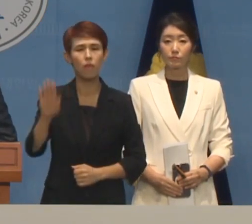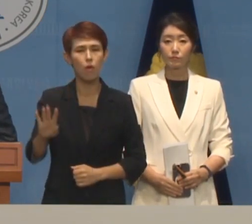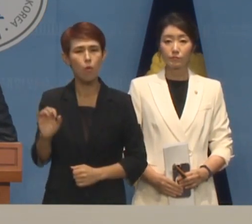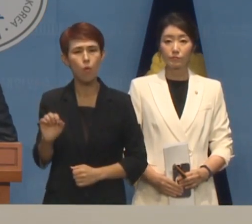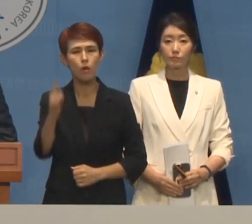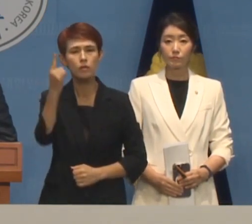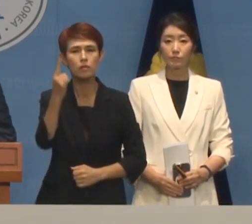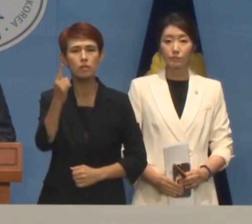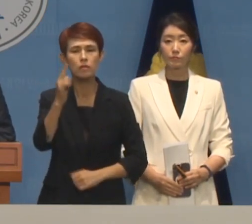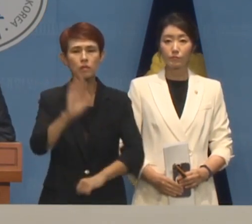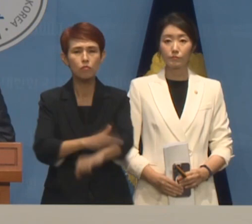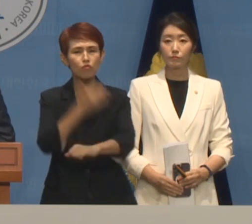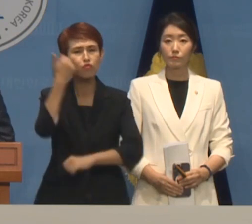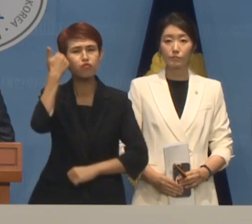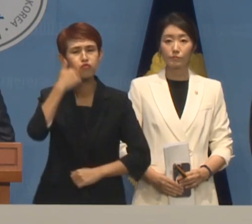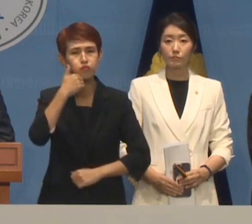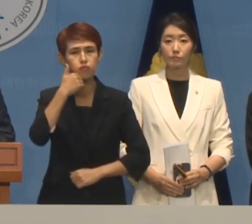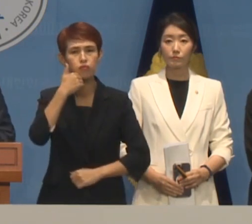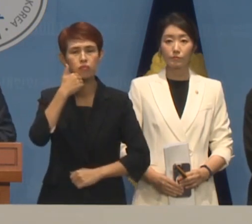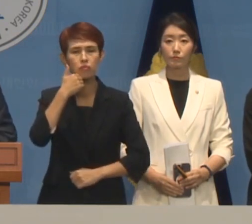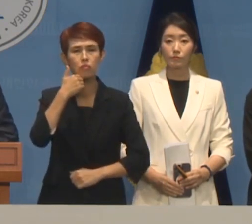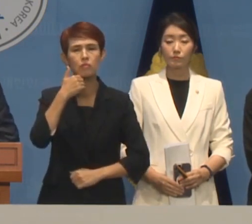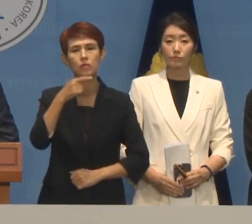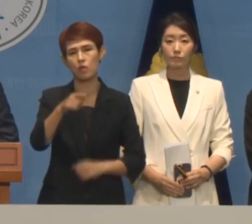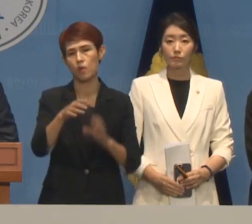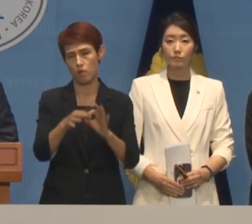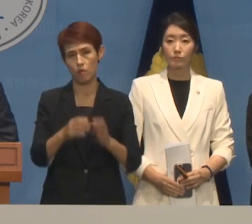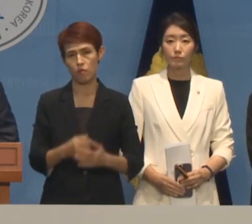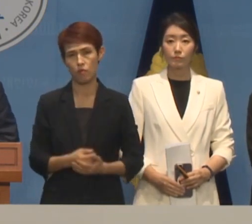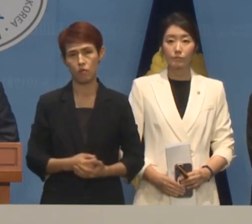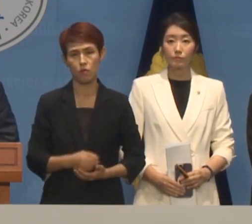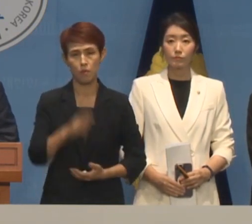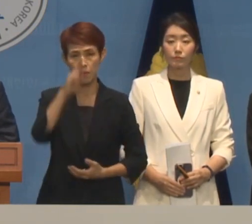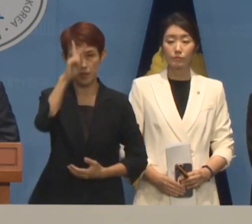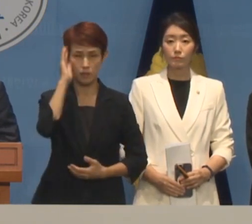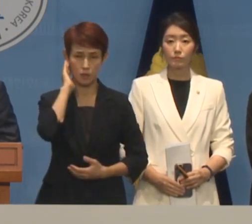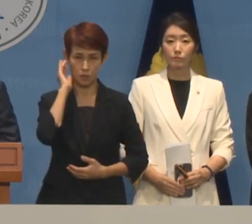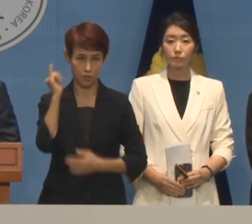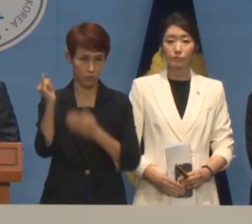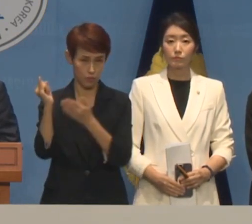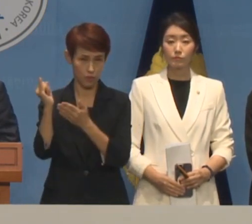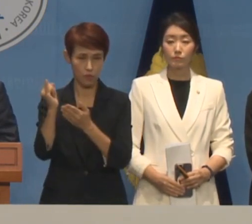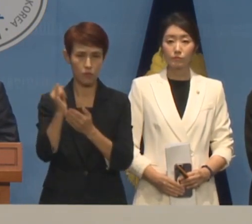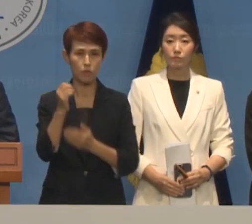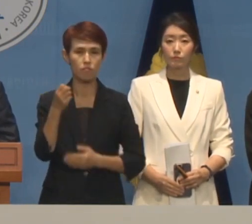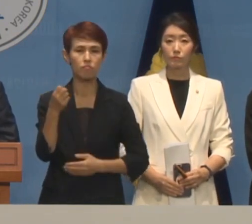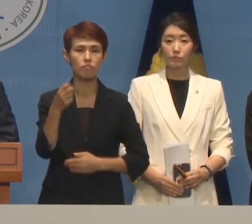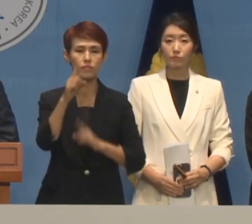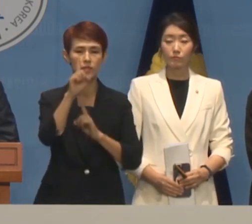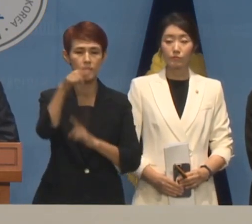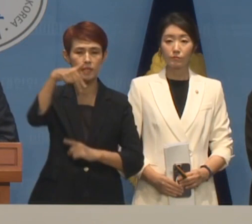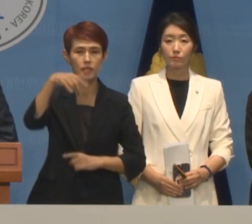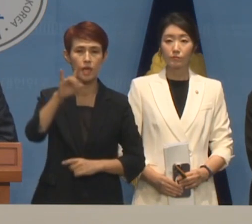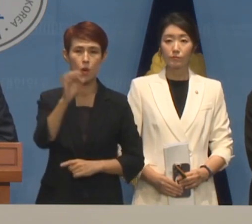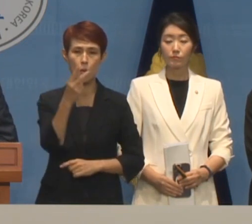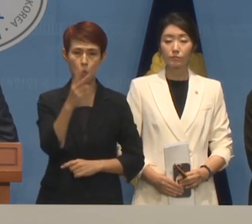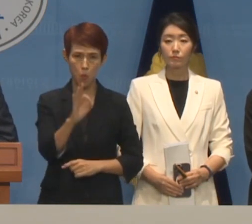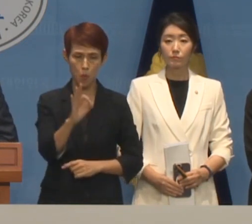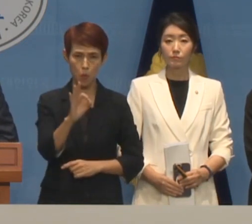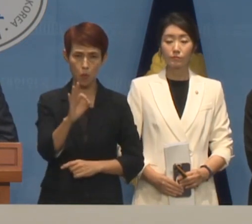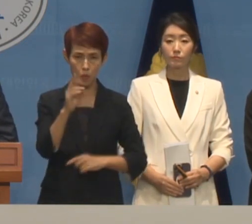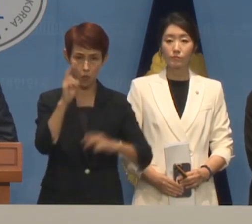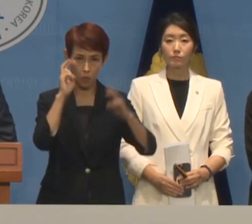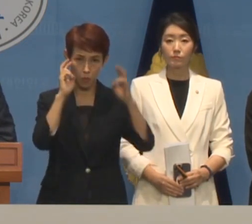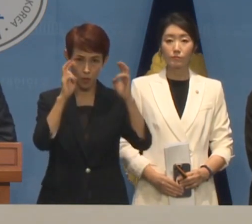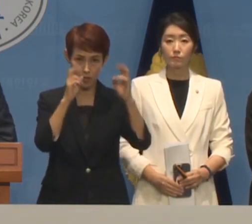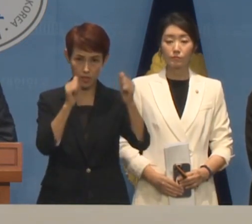대해서 국제배상 사건에서도 박근혜 전 대통령과 이재용 회장의 공모관계를